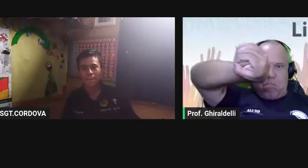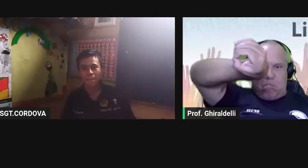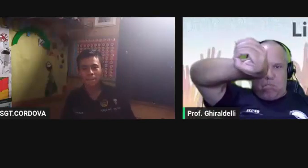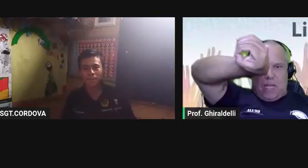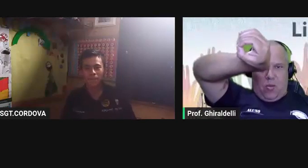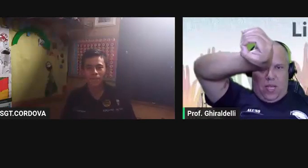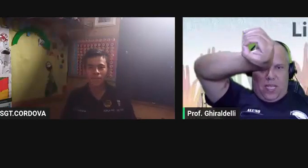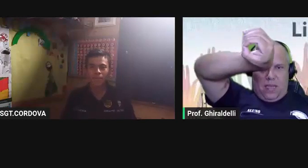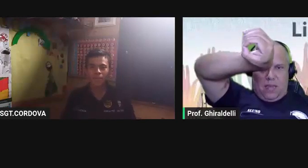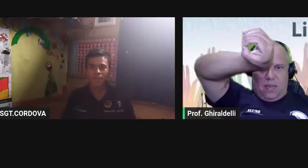Mas dói, hein?